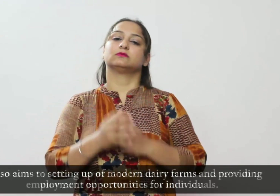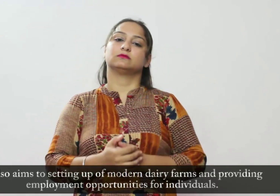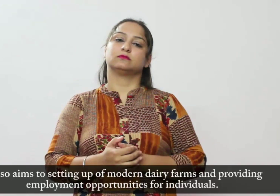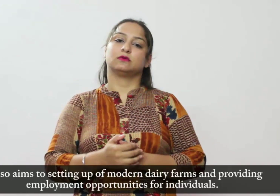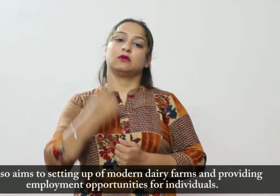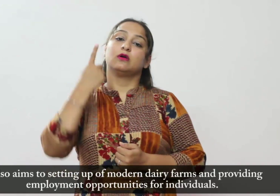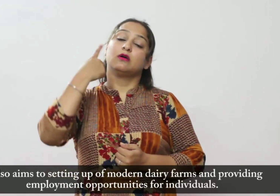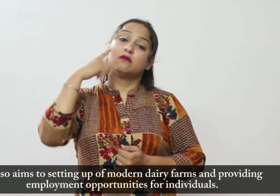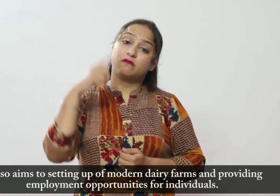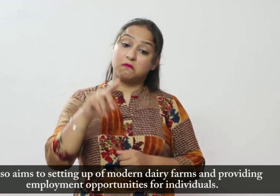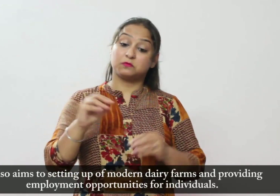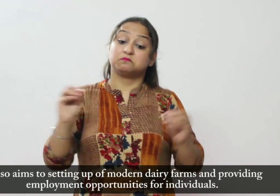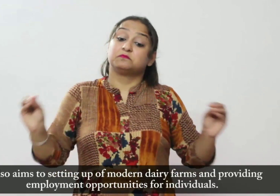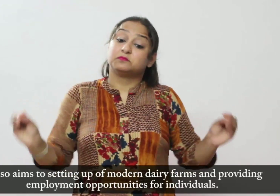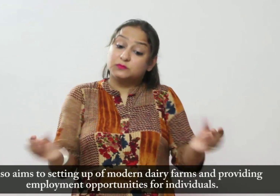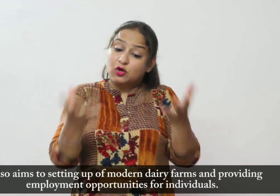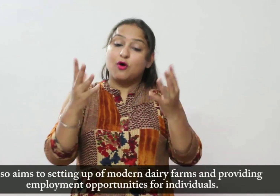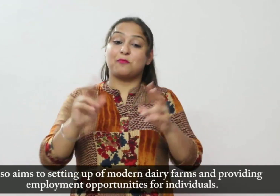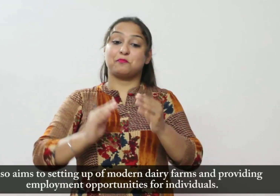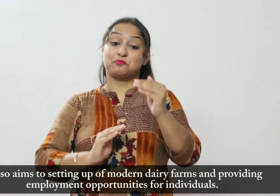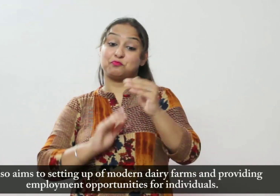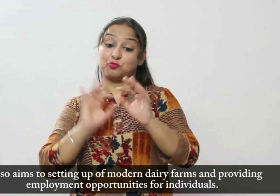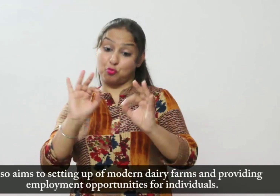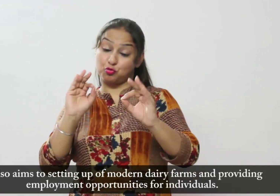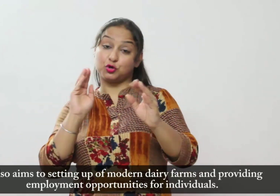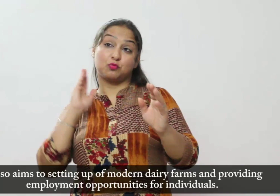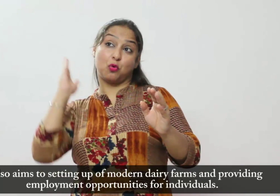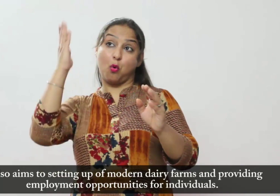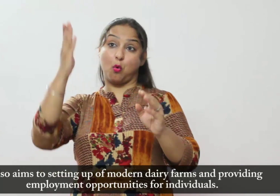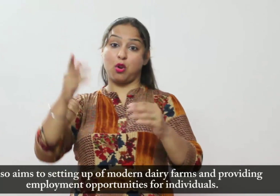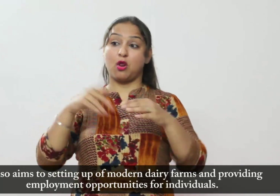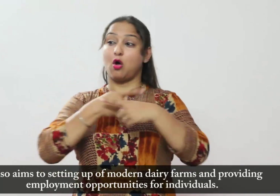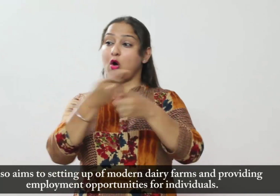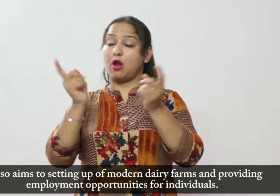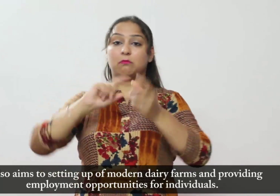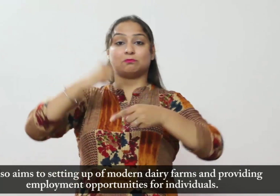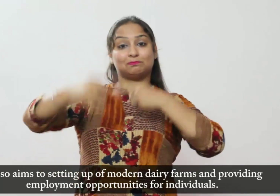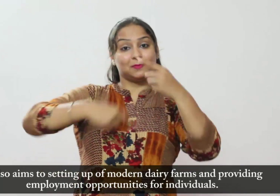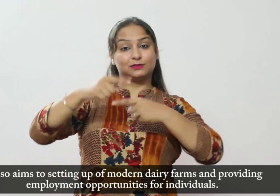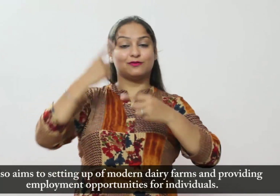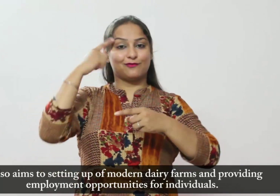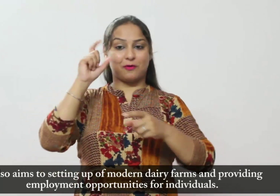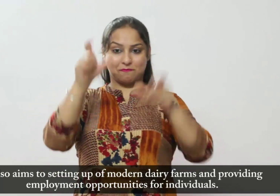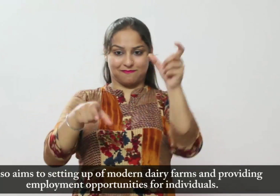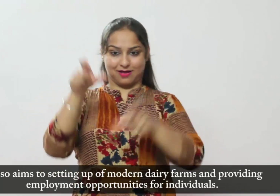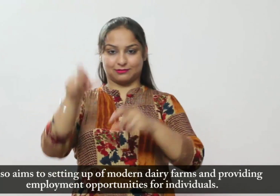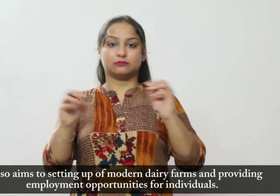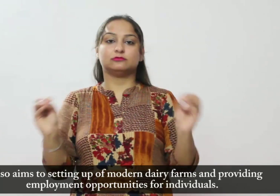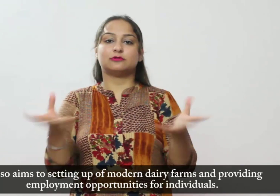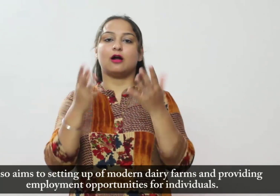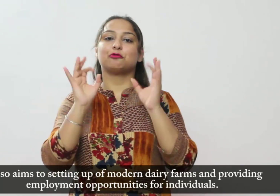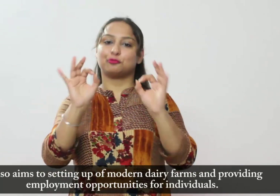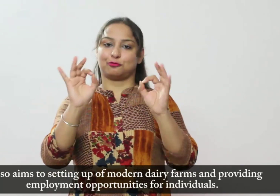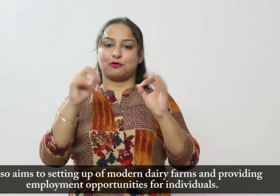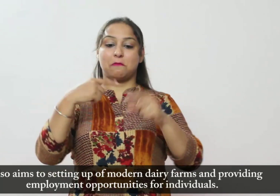उद्देश्य आधुनिक डेयरी फार्मों की स्थापना करना और व्यक्तियों के लिए रोजगार के अवसर प्रदान करना